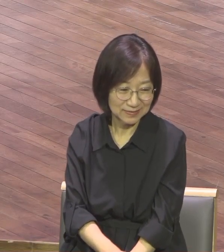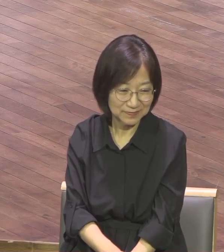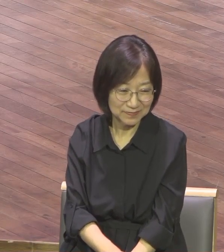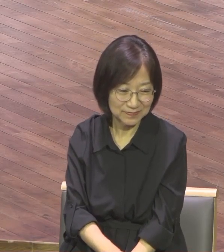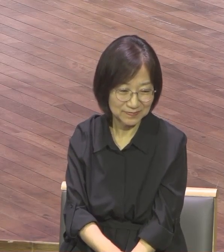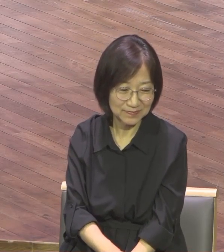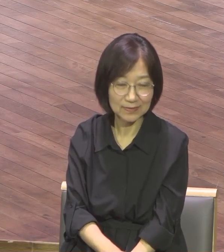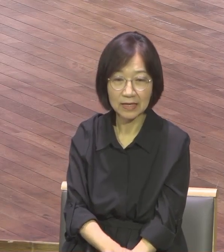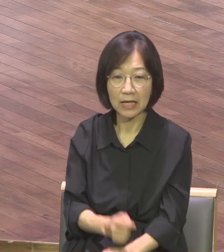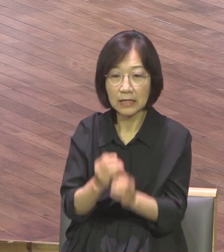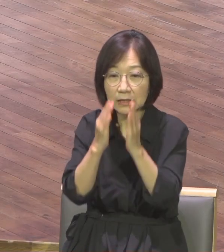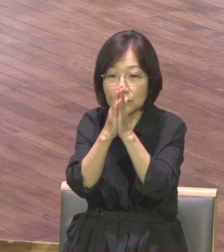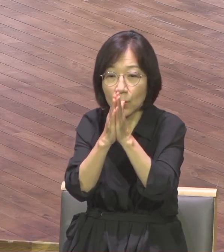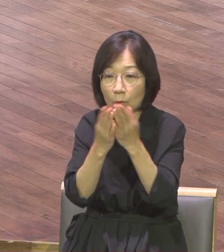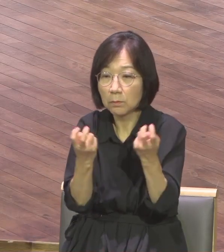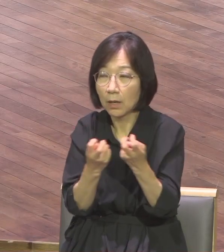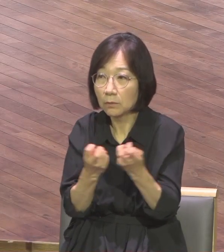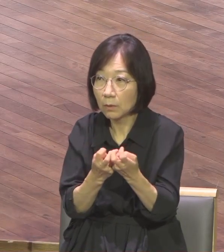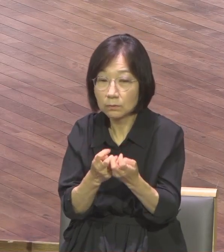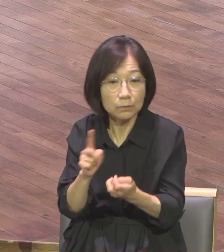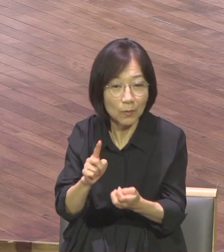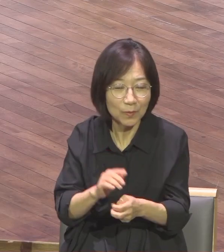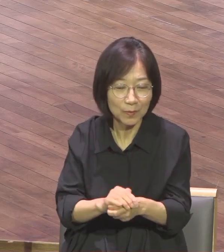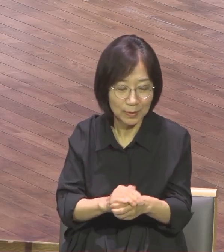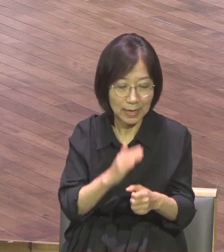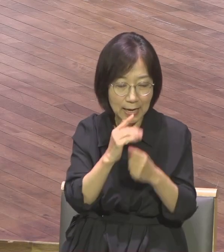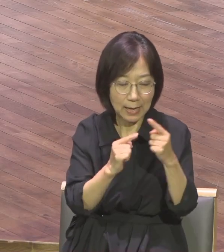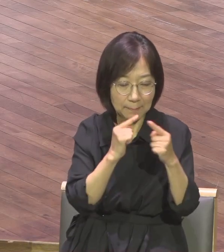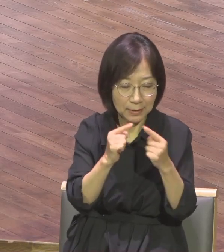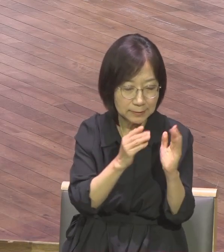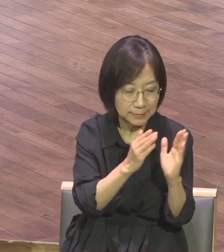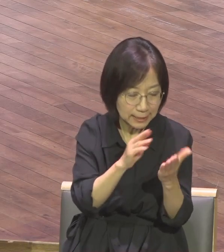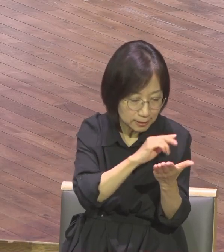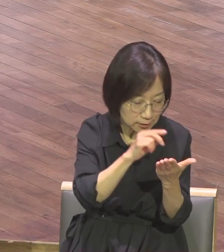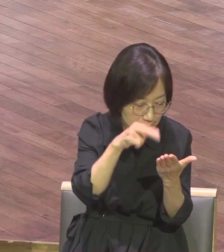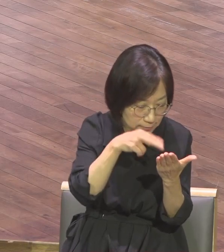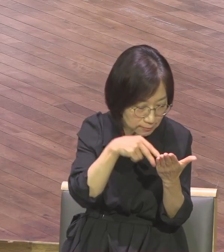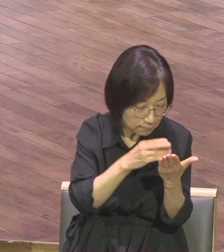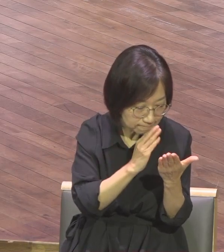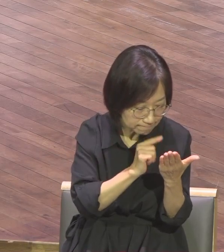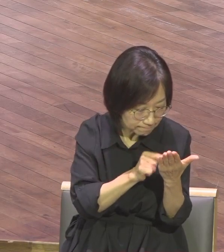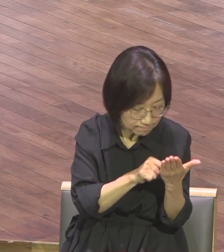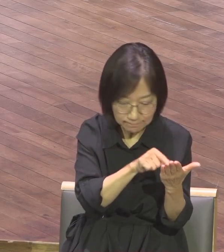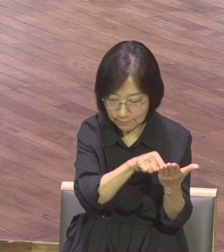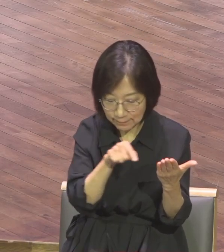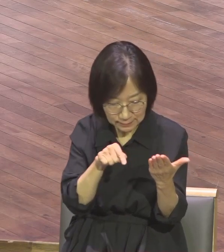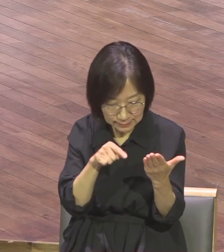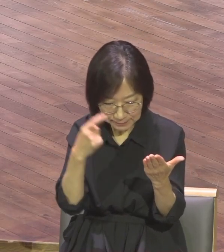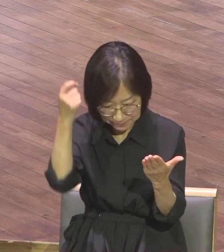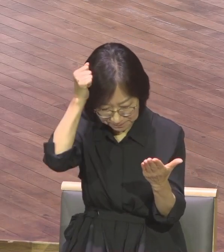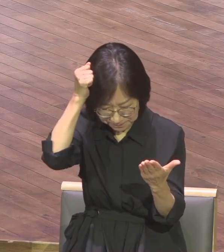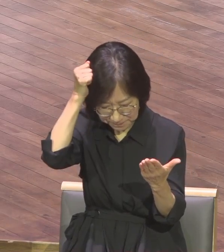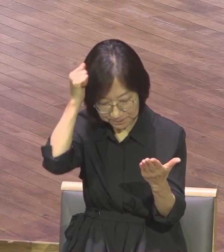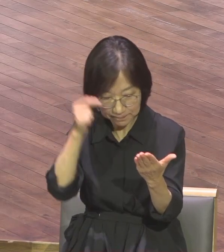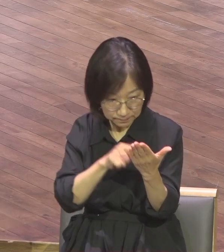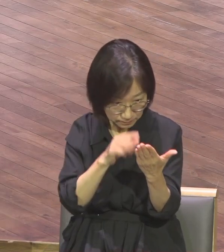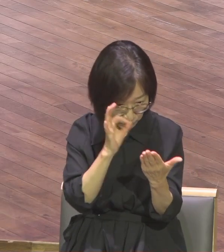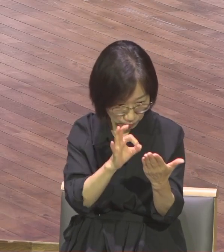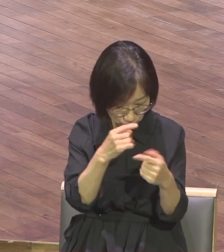말씀 정리한 거 보고 기도하면 돼요 아멘 그것이 나중에는 안 보고도 되어질 정도로 그 정도로 계속